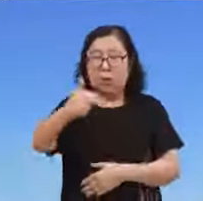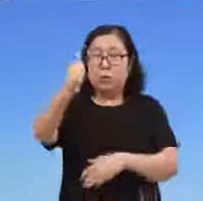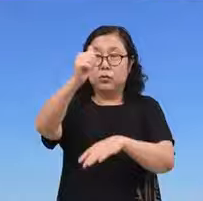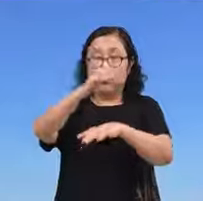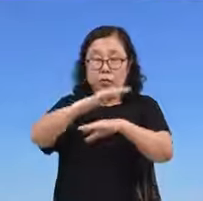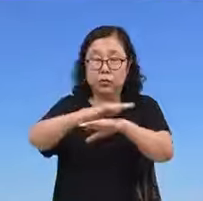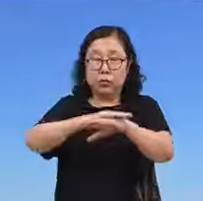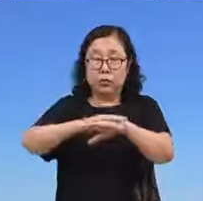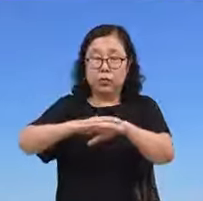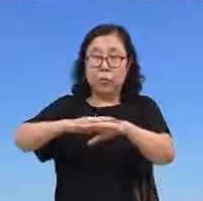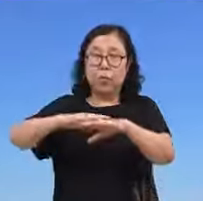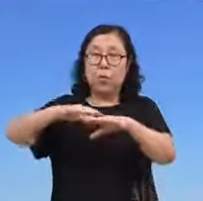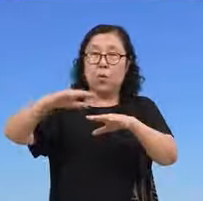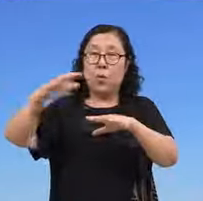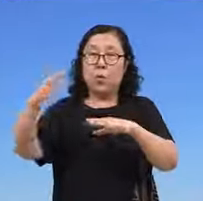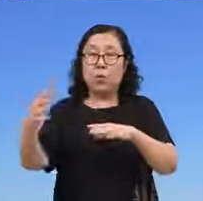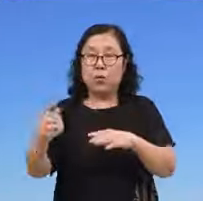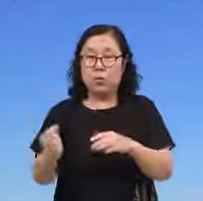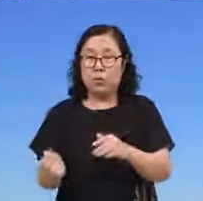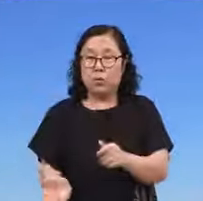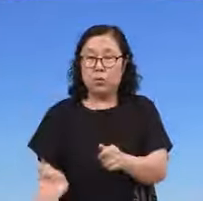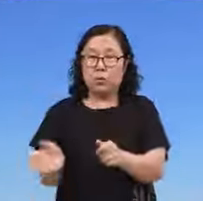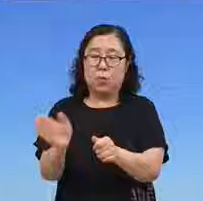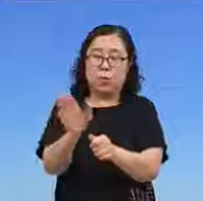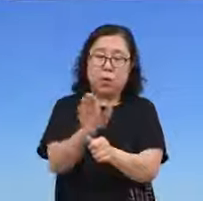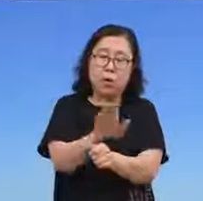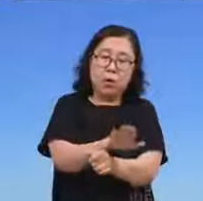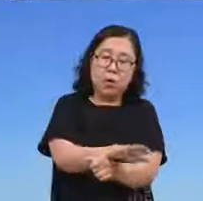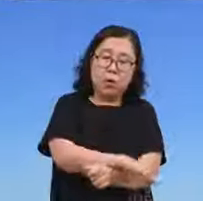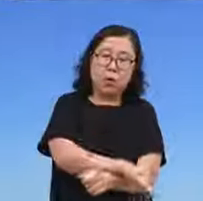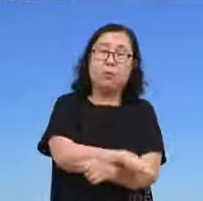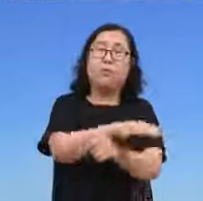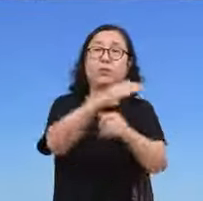주 손으로 덮으시네.